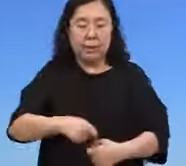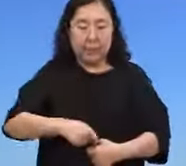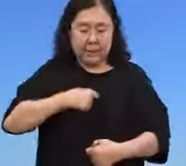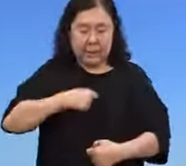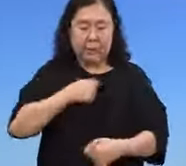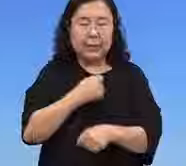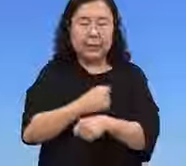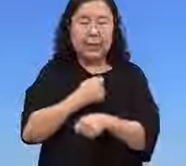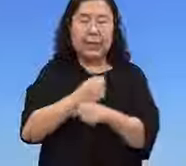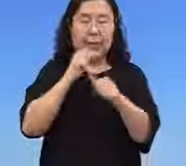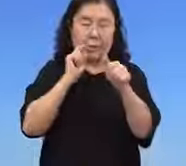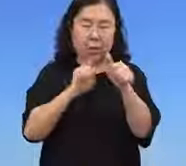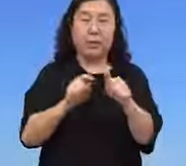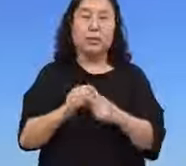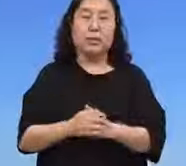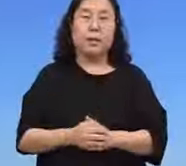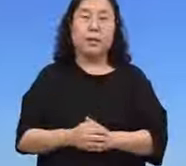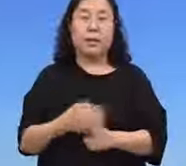것이었습니다.